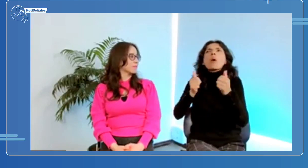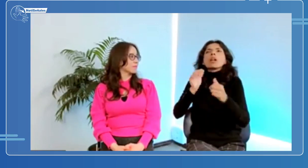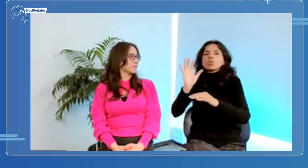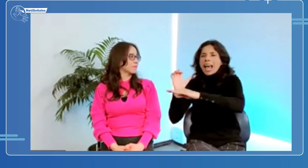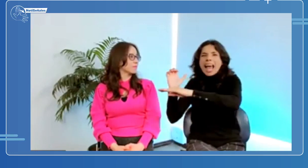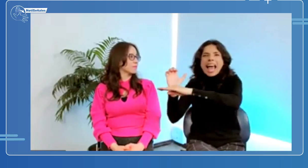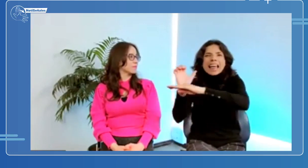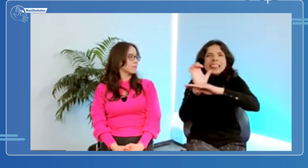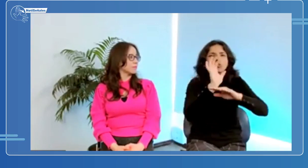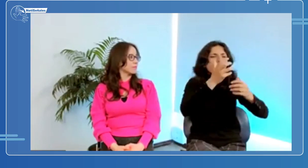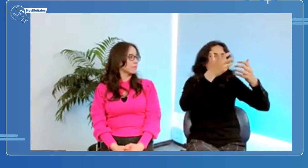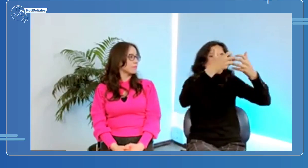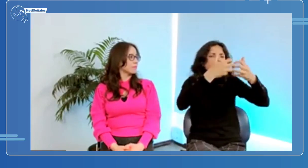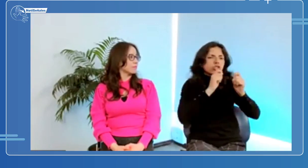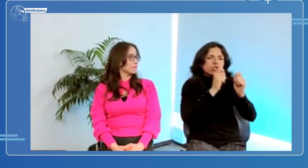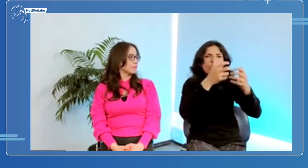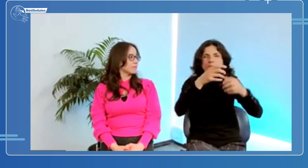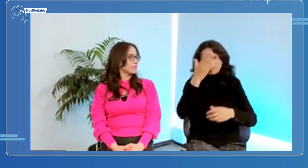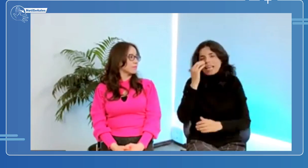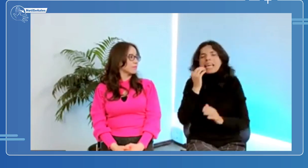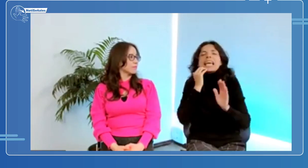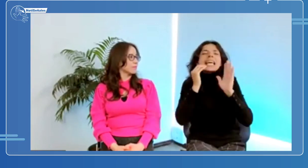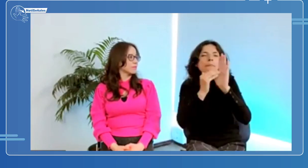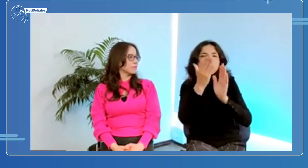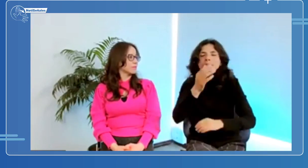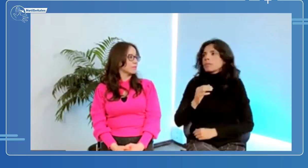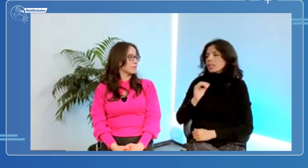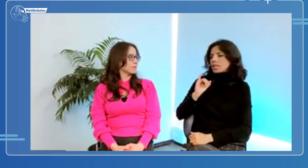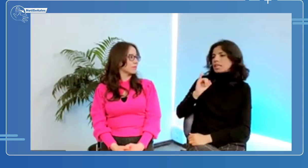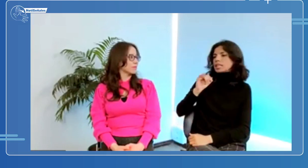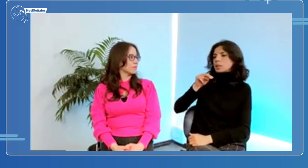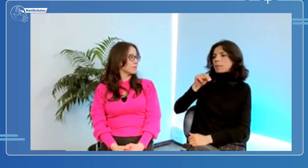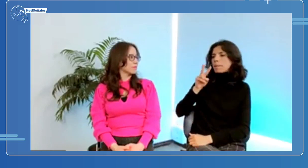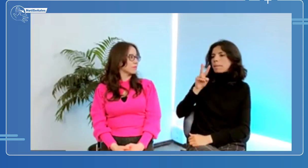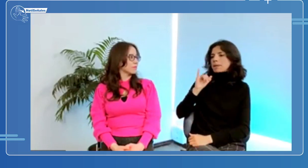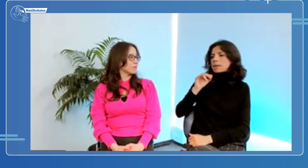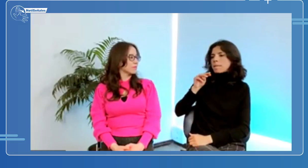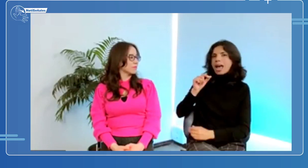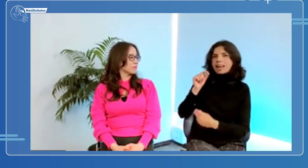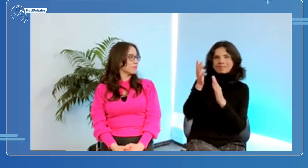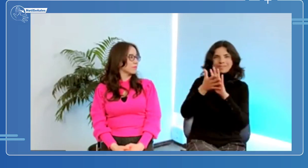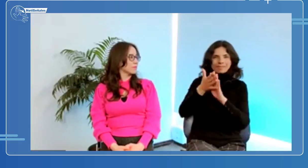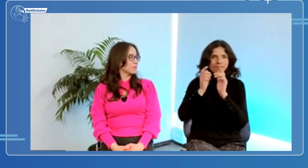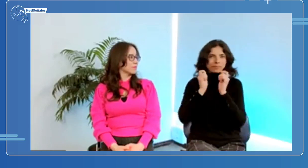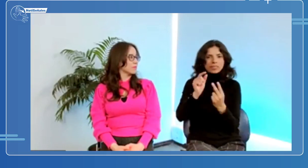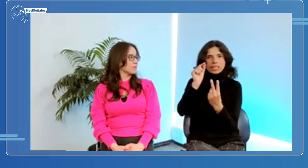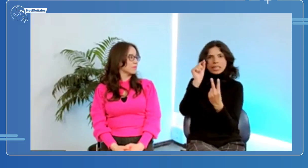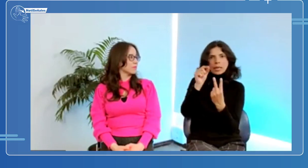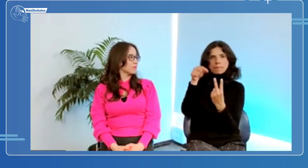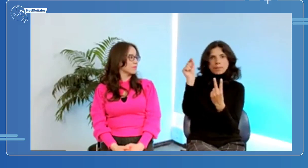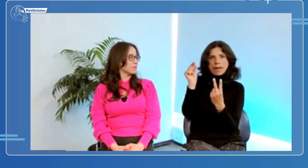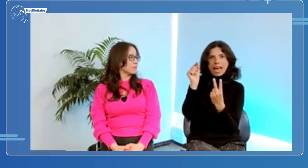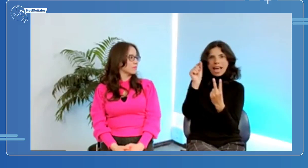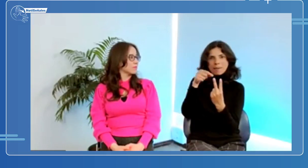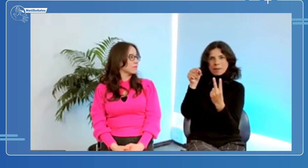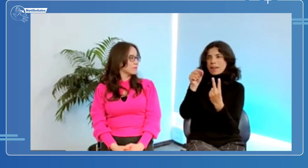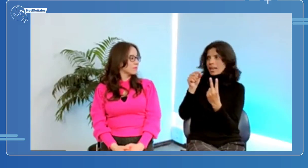buscando respuesta. Hay diferentes entidades, diferentes funciones dentro de la CENTUR y dentro de las entidades. INVIMA, que es la